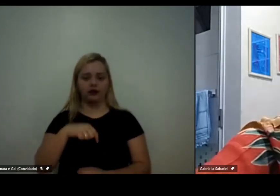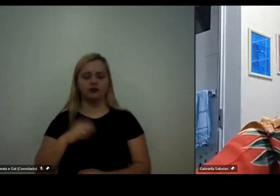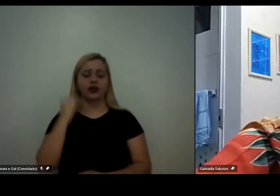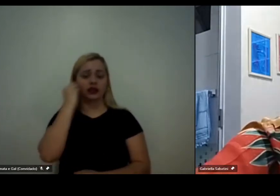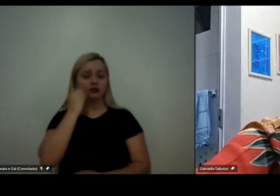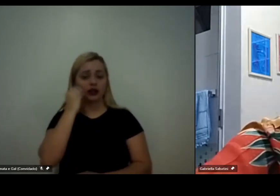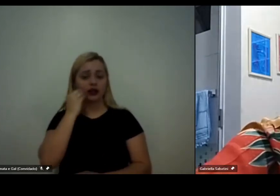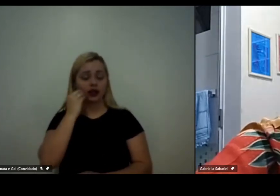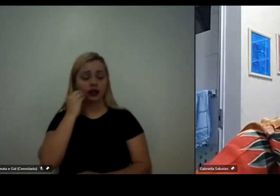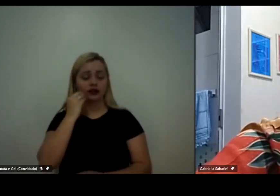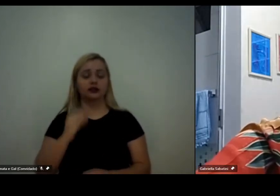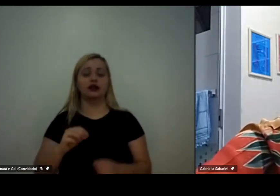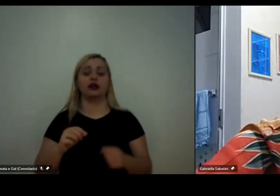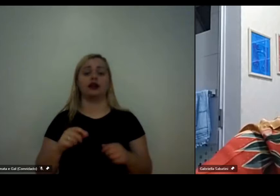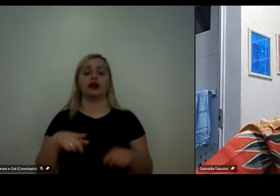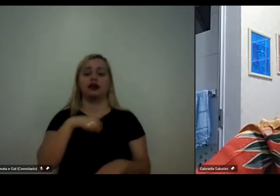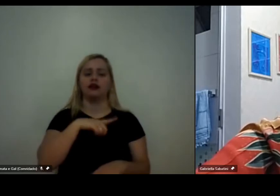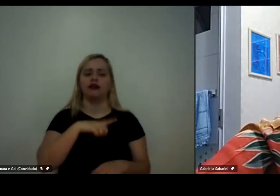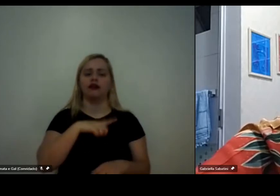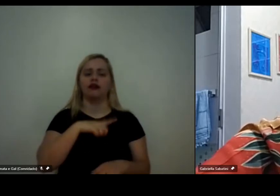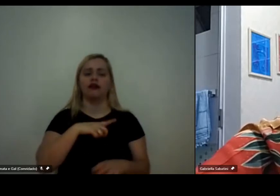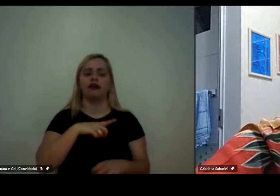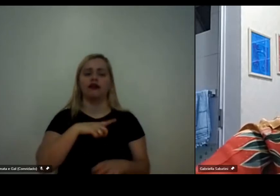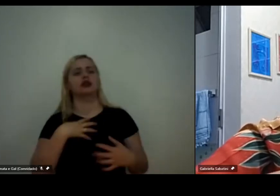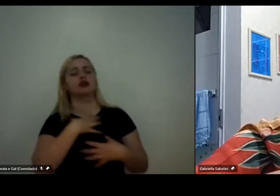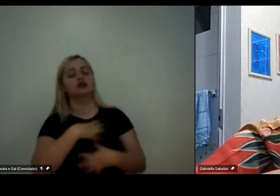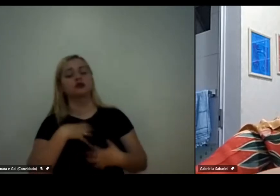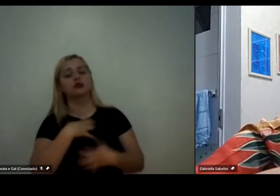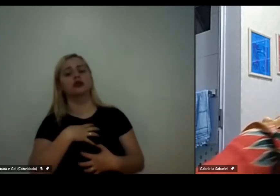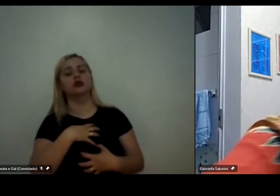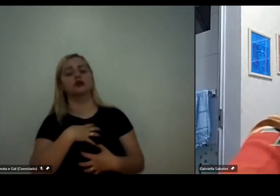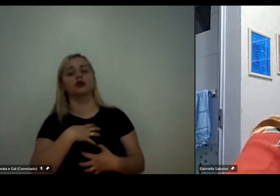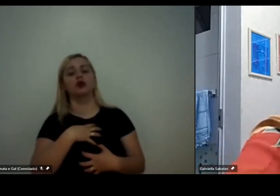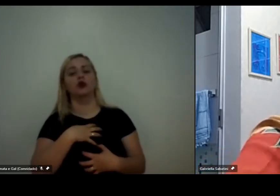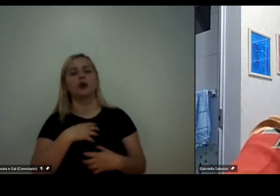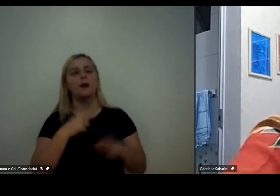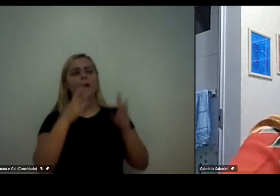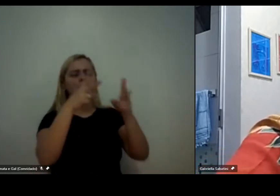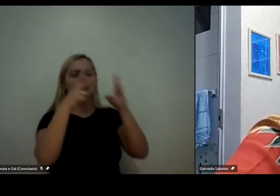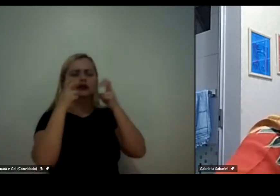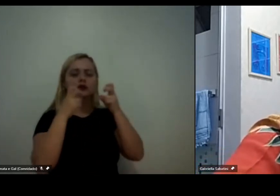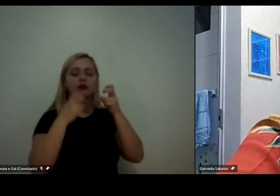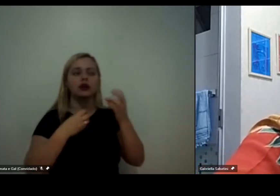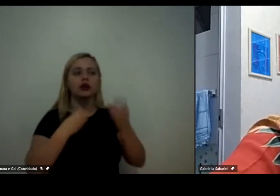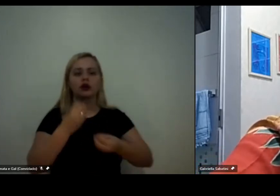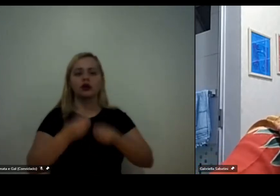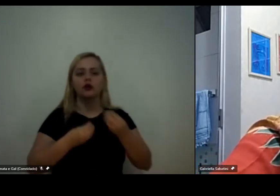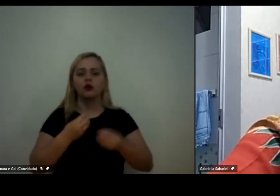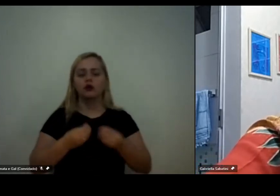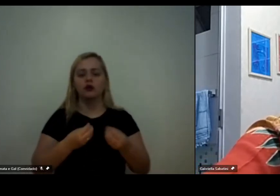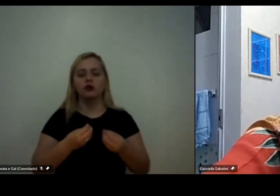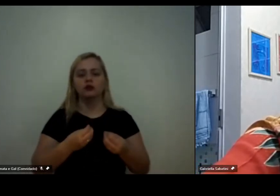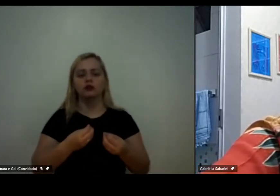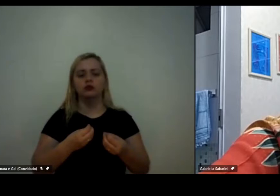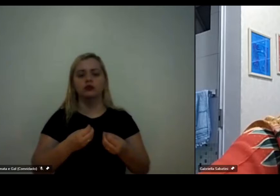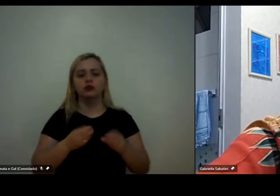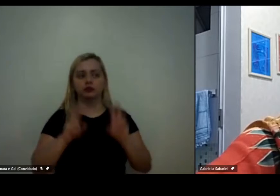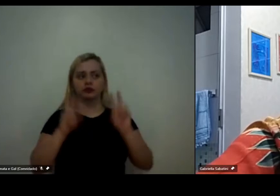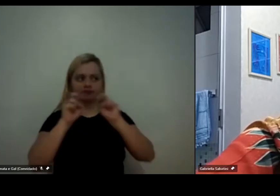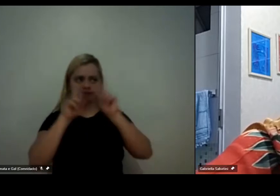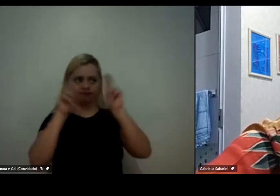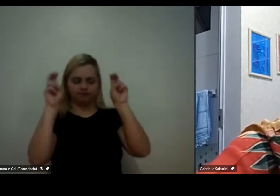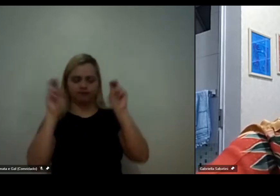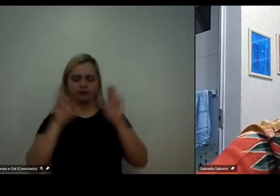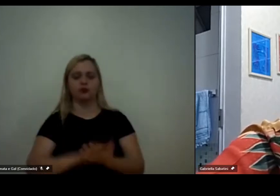experiência está relacionada aos afetos. Ao perceber o método como não se tratando, abre aspas,